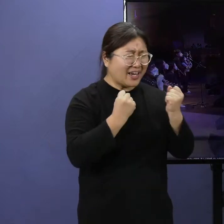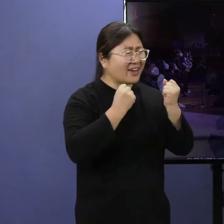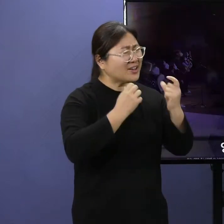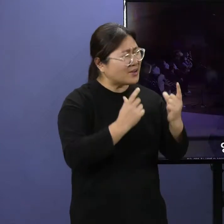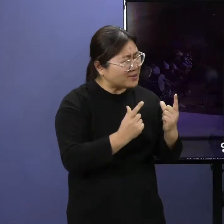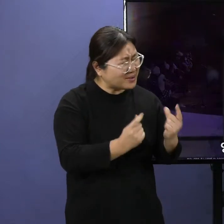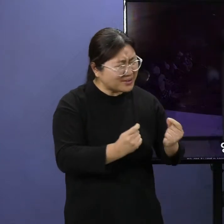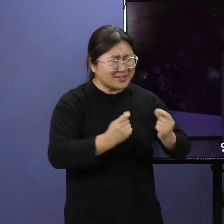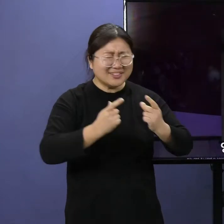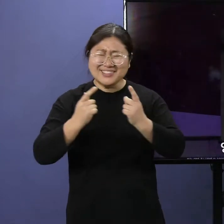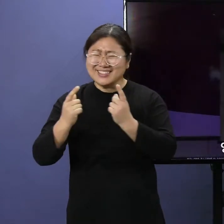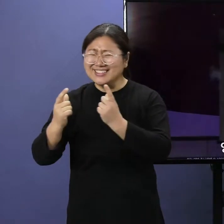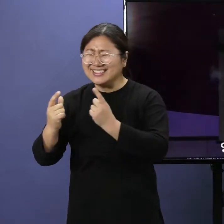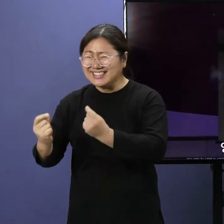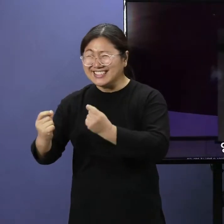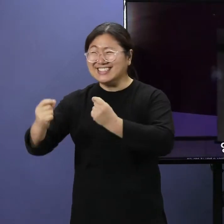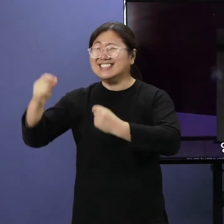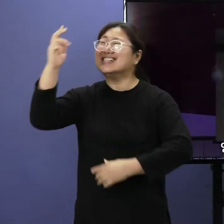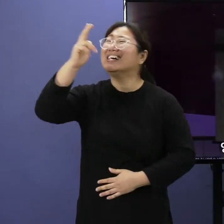힘이여,